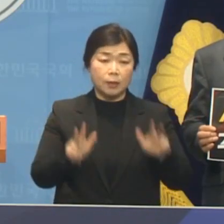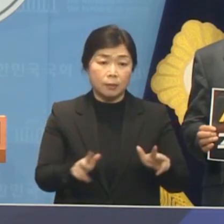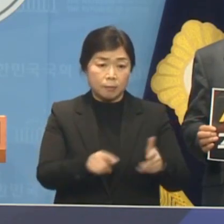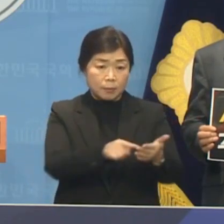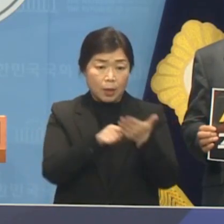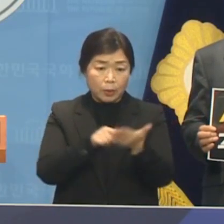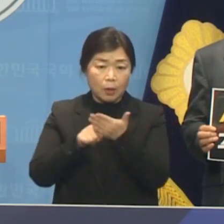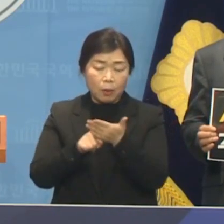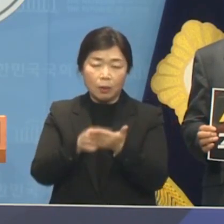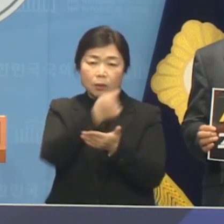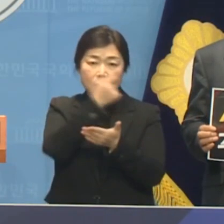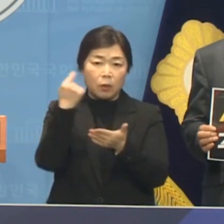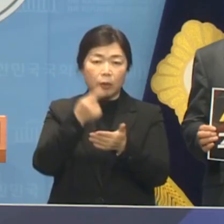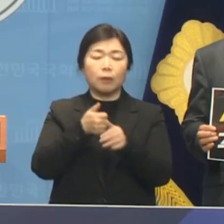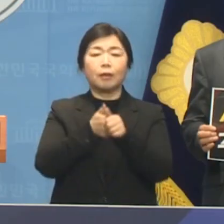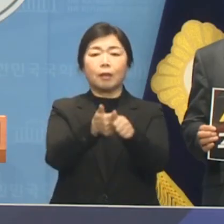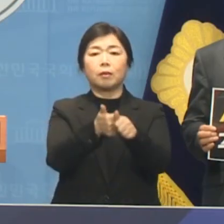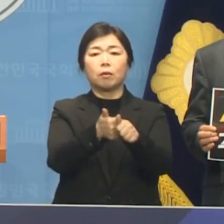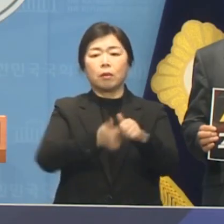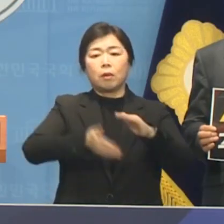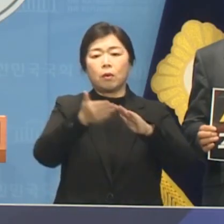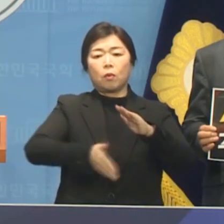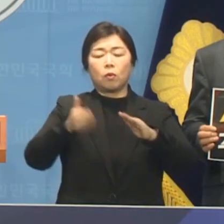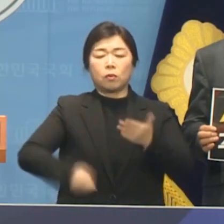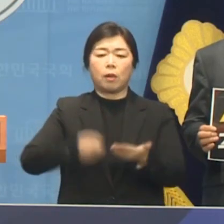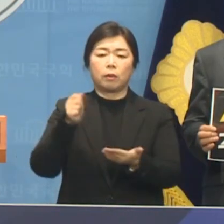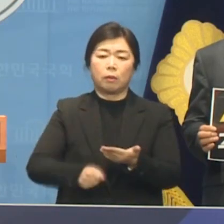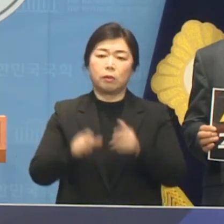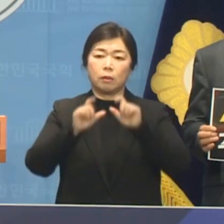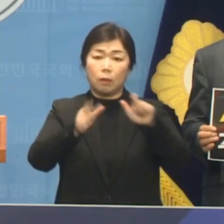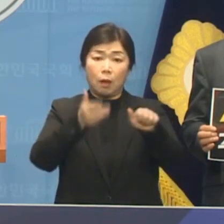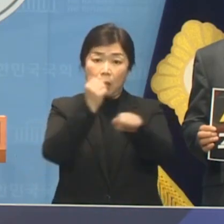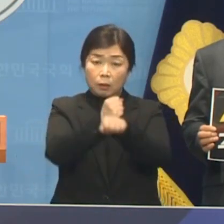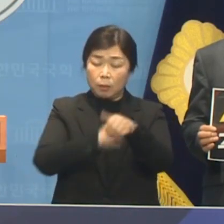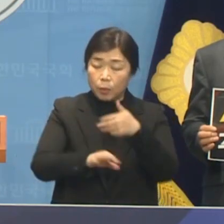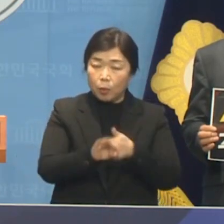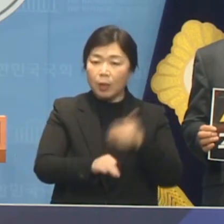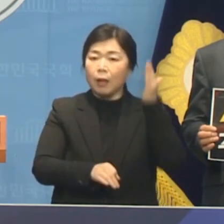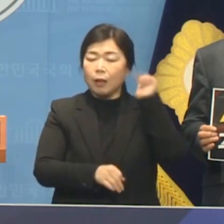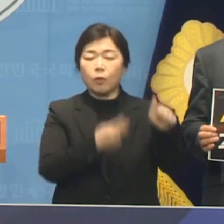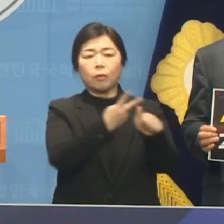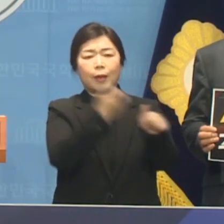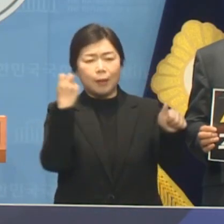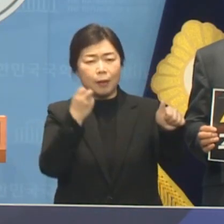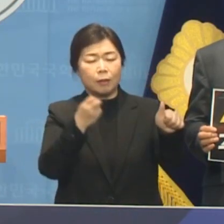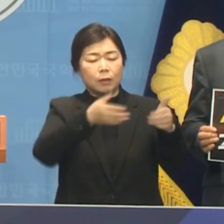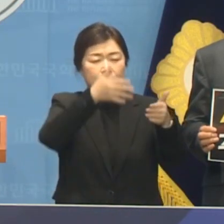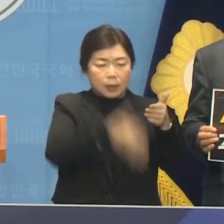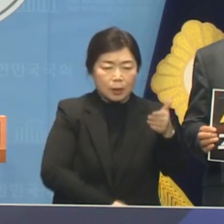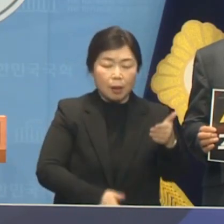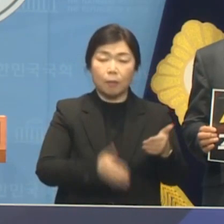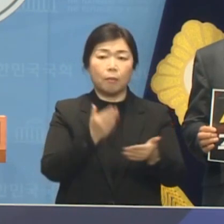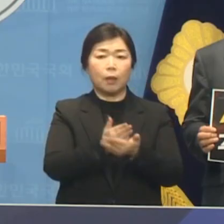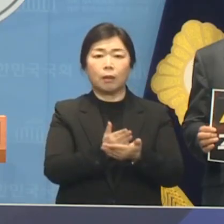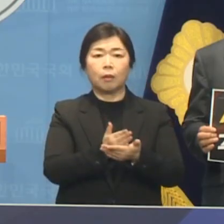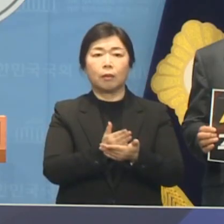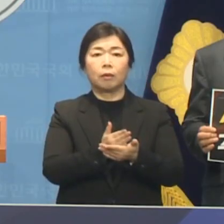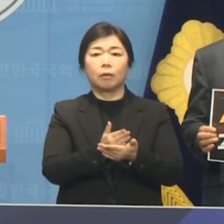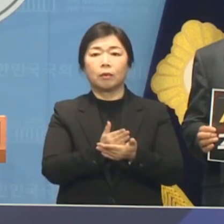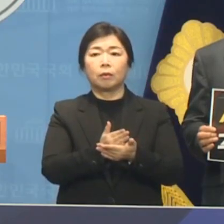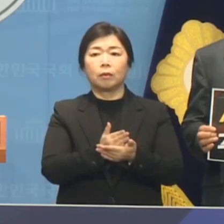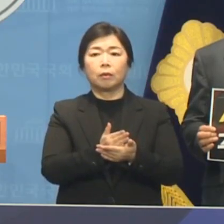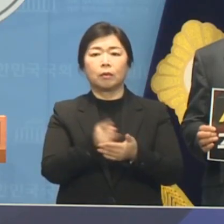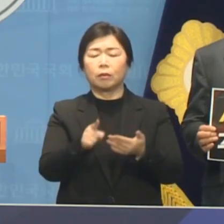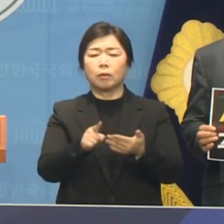기반한 공정한 판결이 내려진다면 대통령의 탄핵은 마땅히 기각이 아닌 각하가 되어야